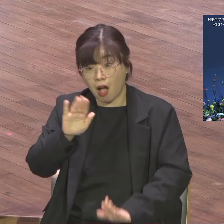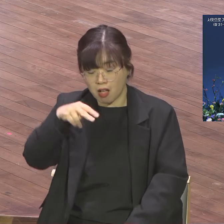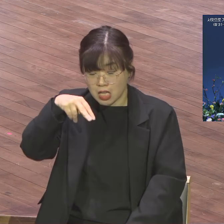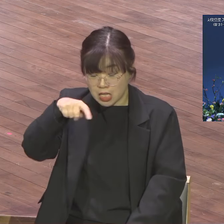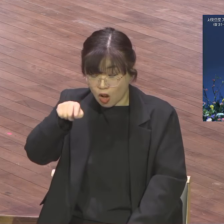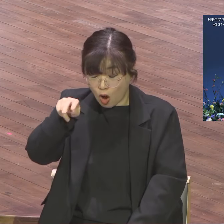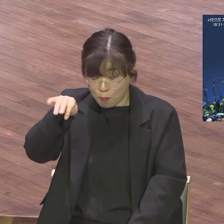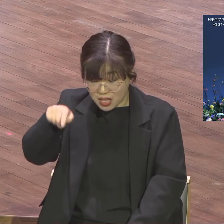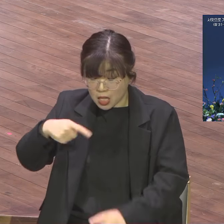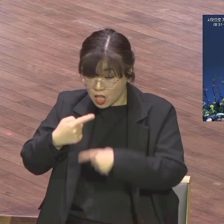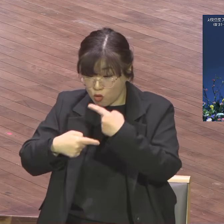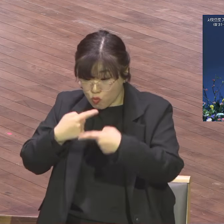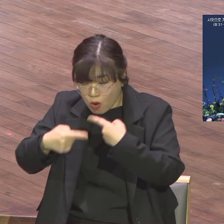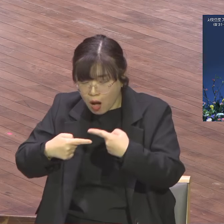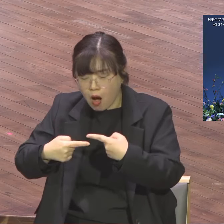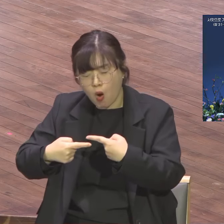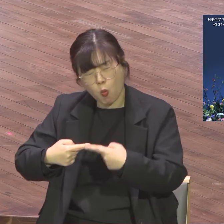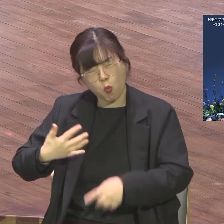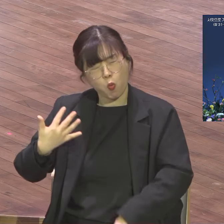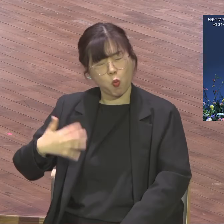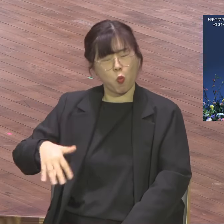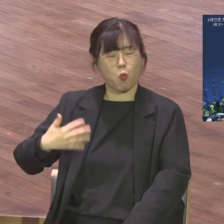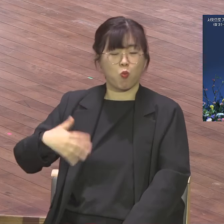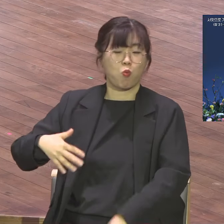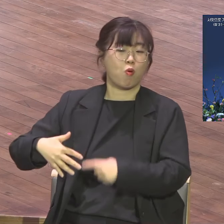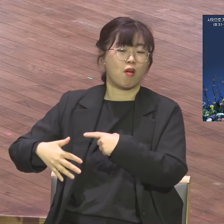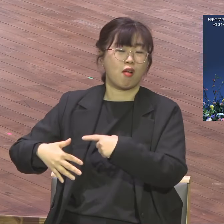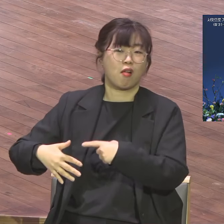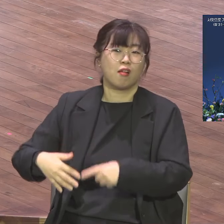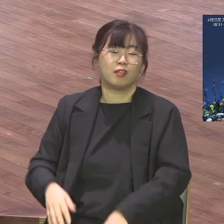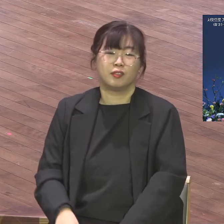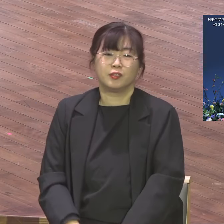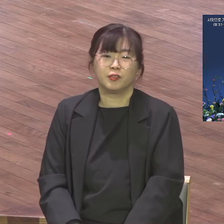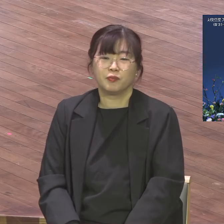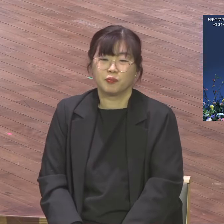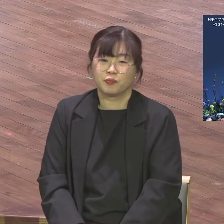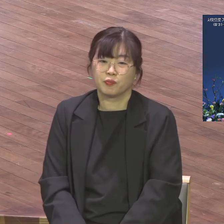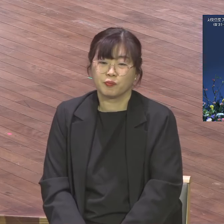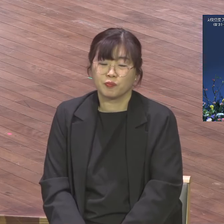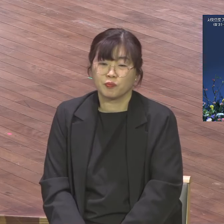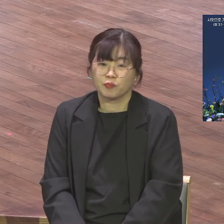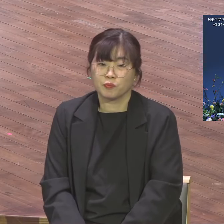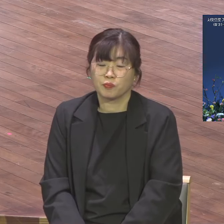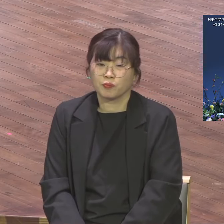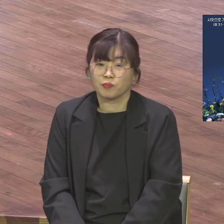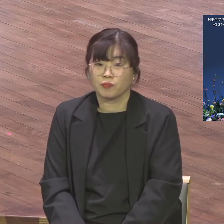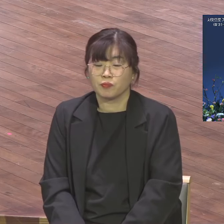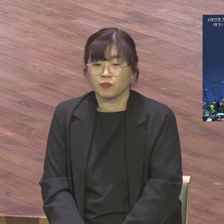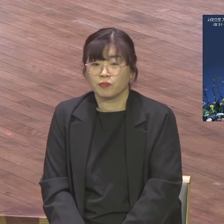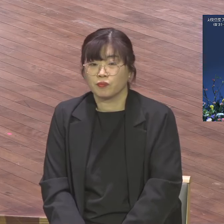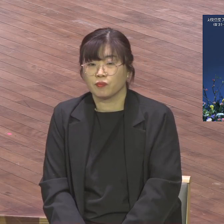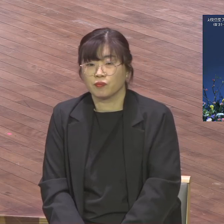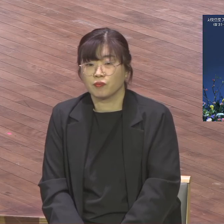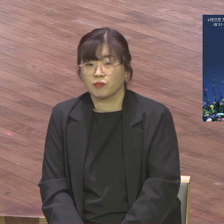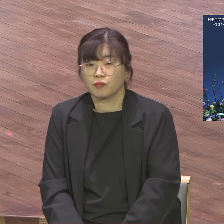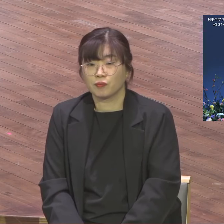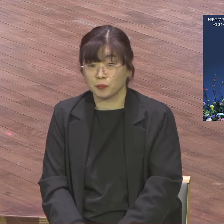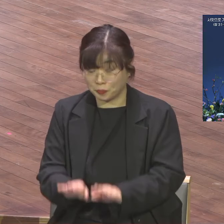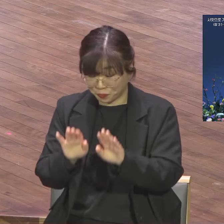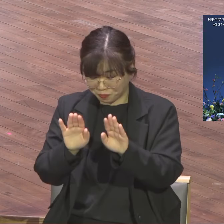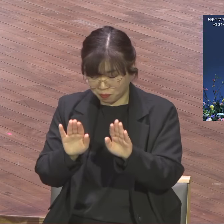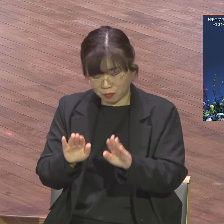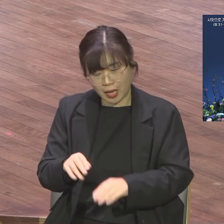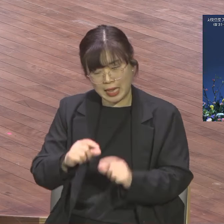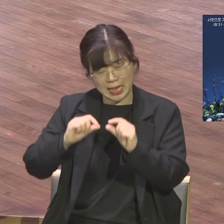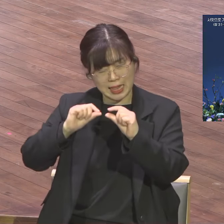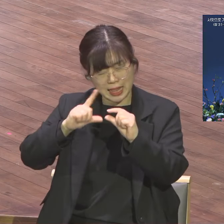하십니까? 안타깝게도 많은 사람들이 기도하면서 기도는 하는데 생활은 따로,